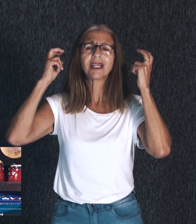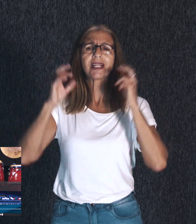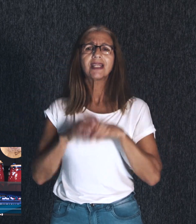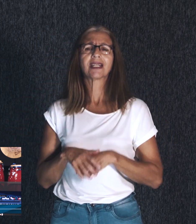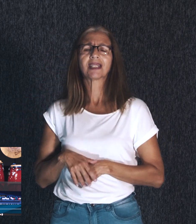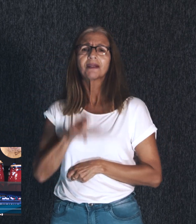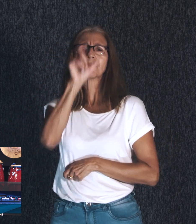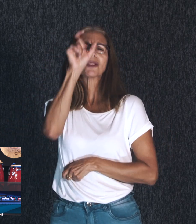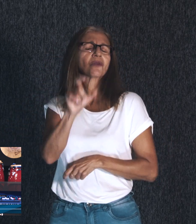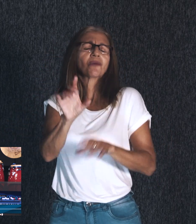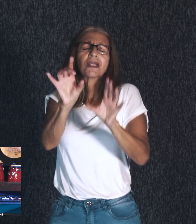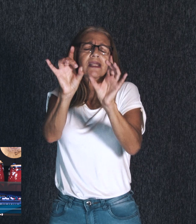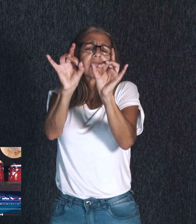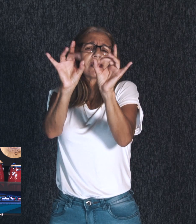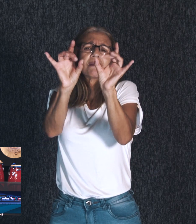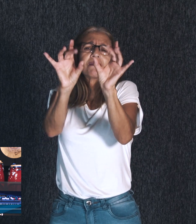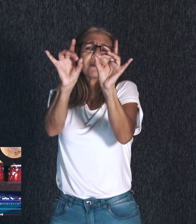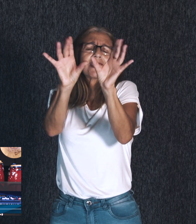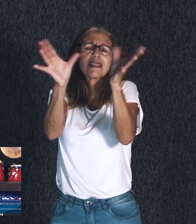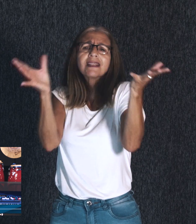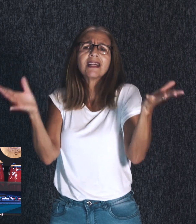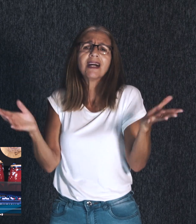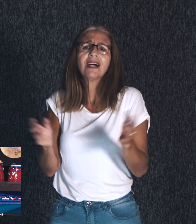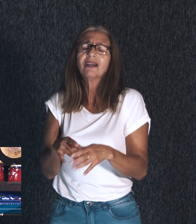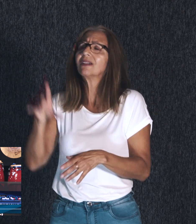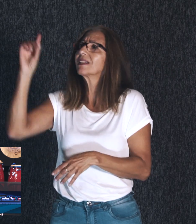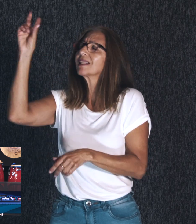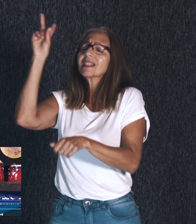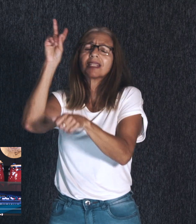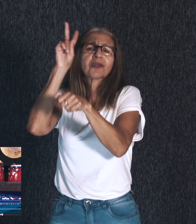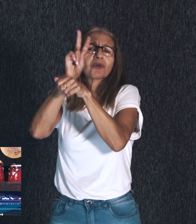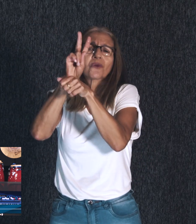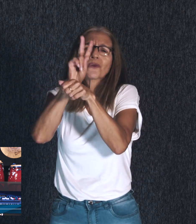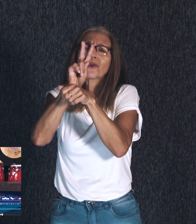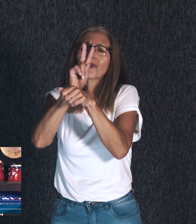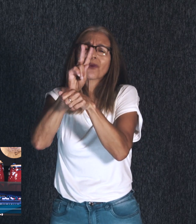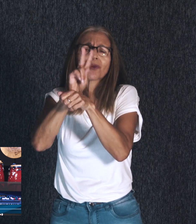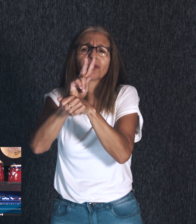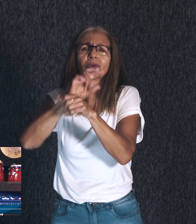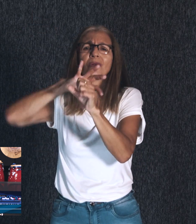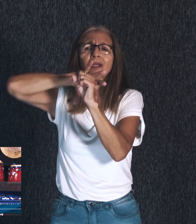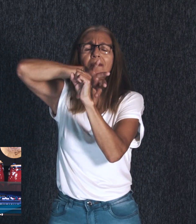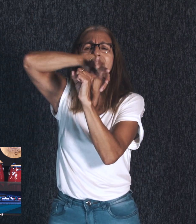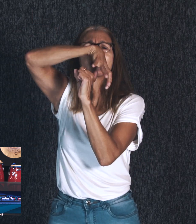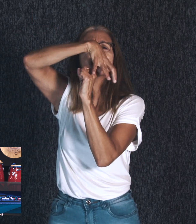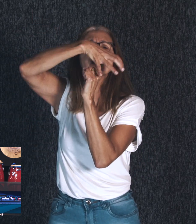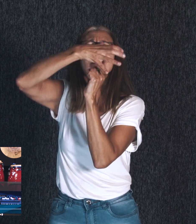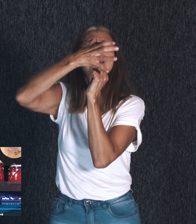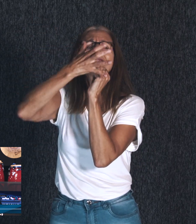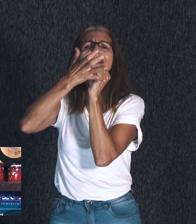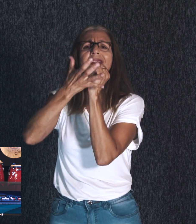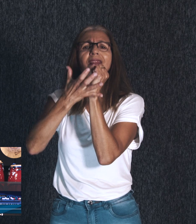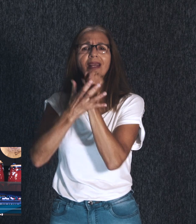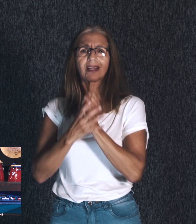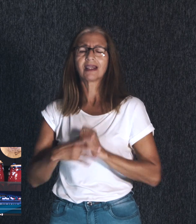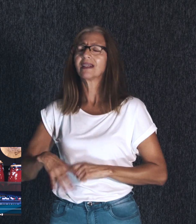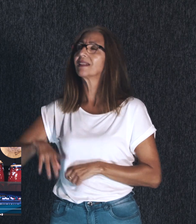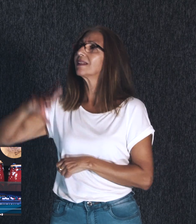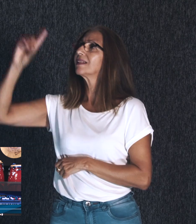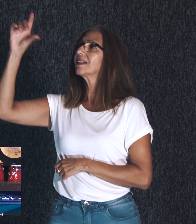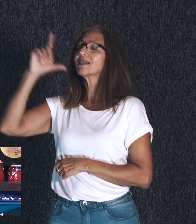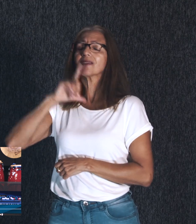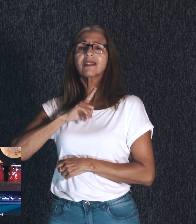dos olhos de Deus. Você é a menina dos olhos de Deus. Você é aquele em quem Deus tem todo o seu